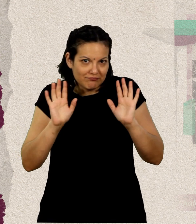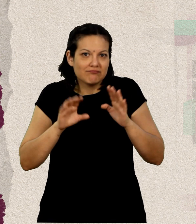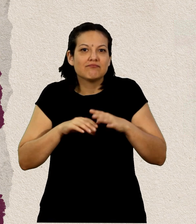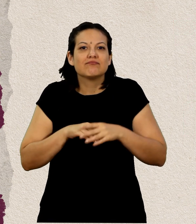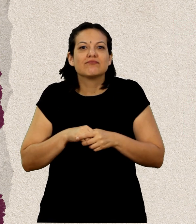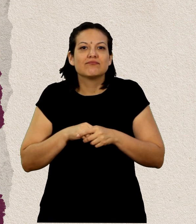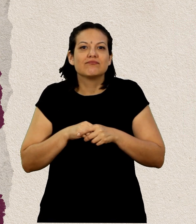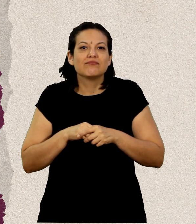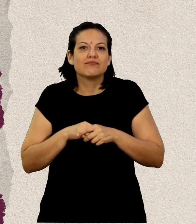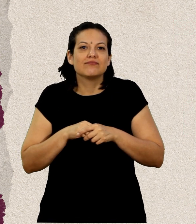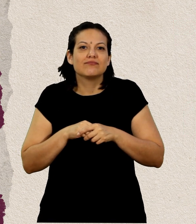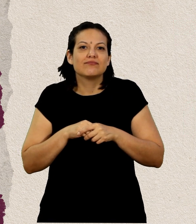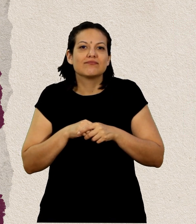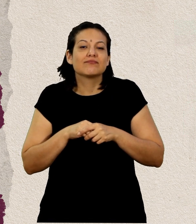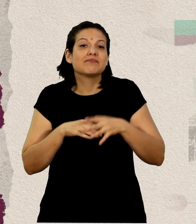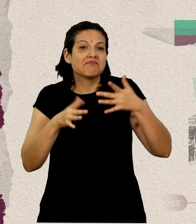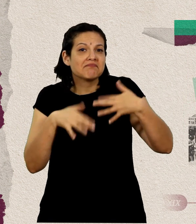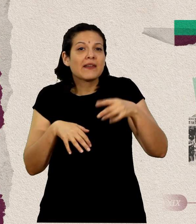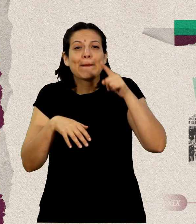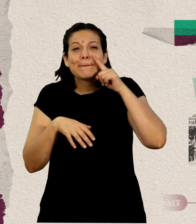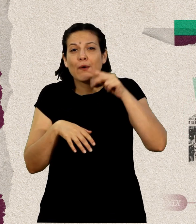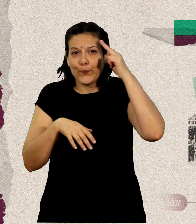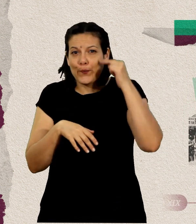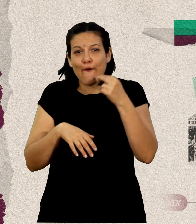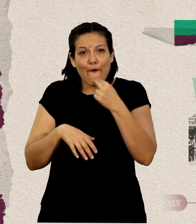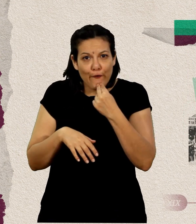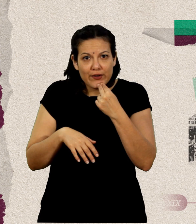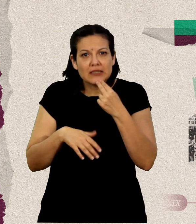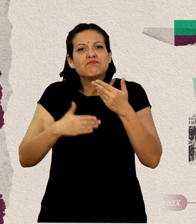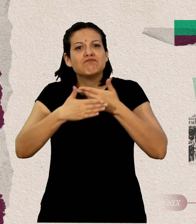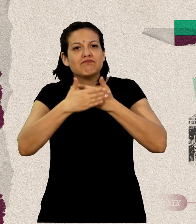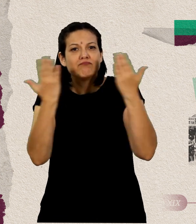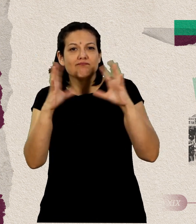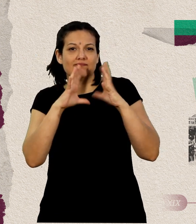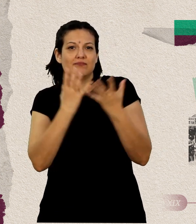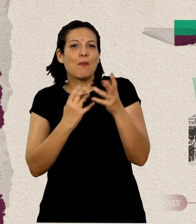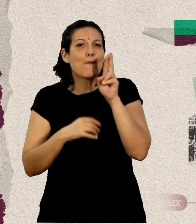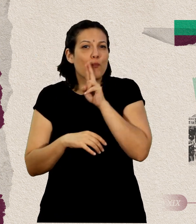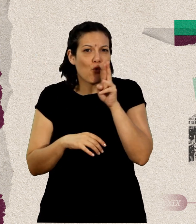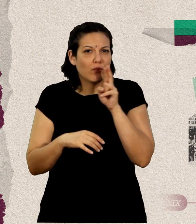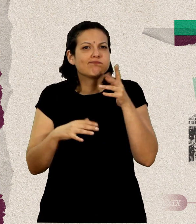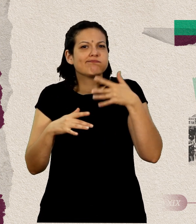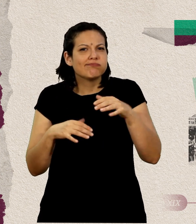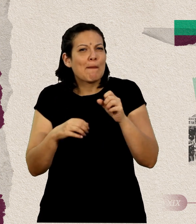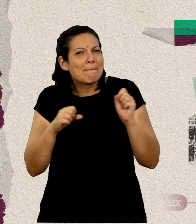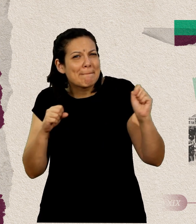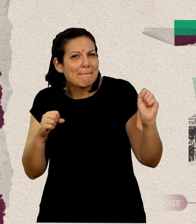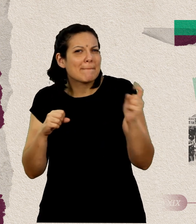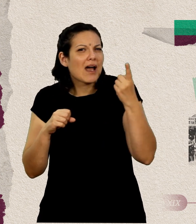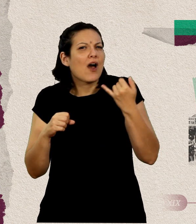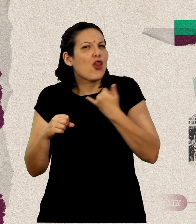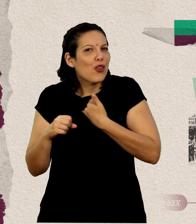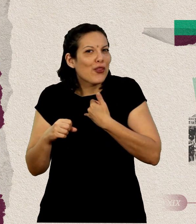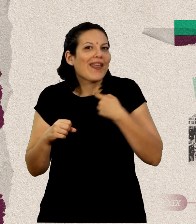fechas. En 1911, el Día Internacional de la Mujer se celebró por primera vez